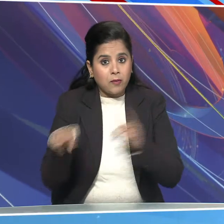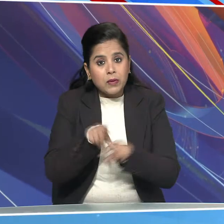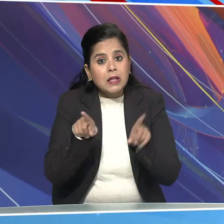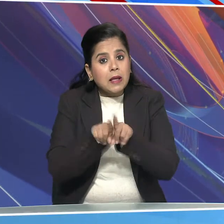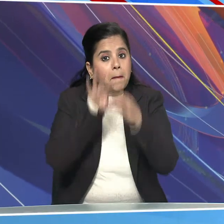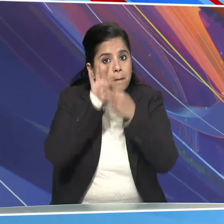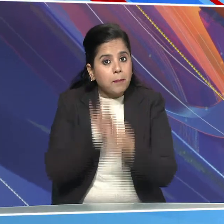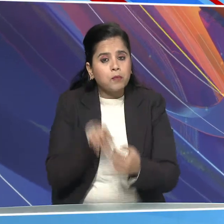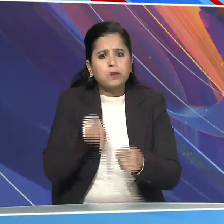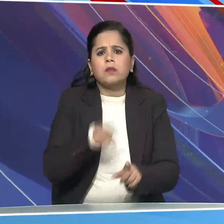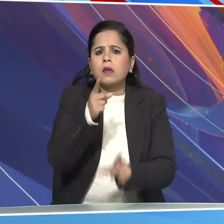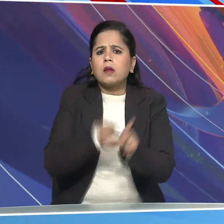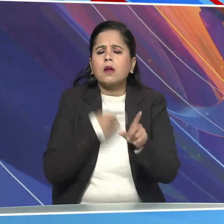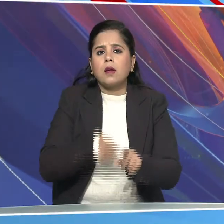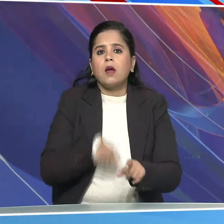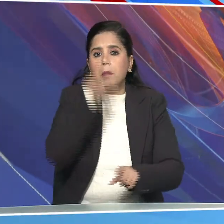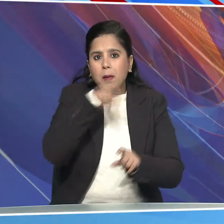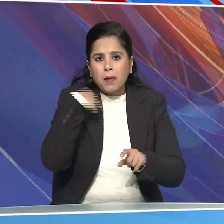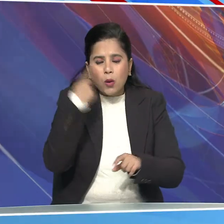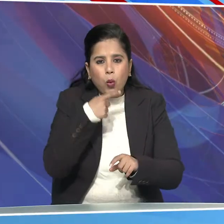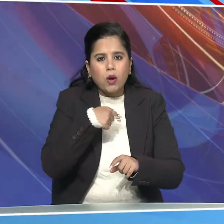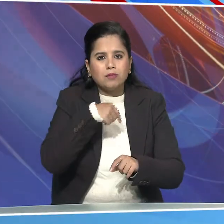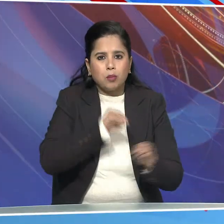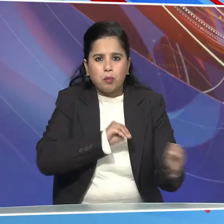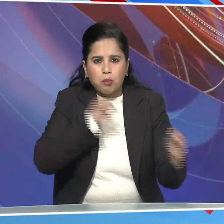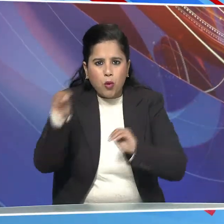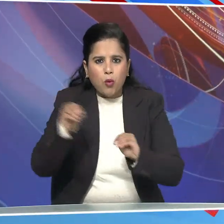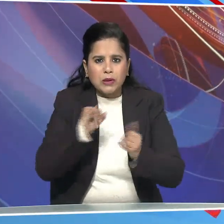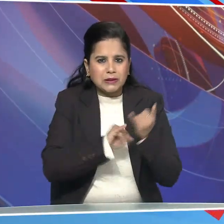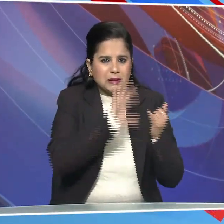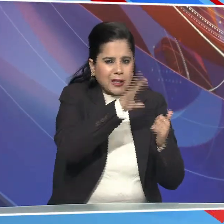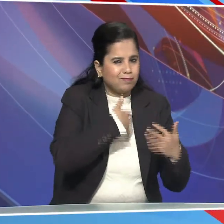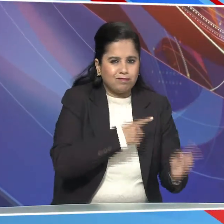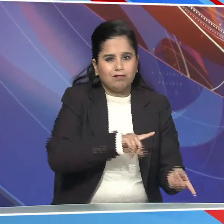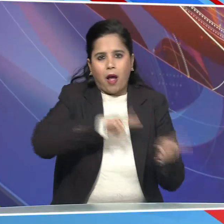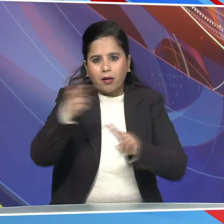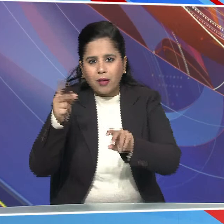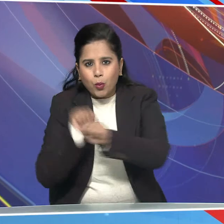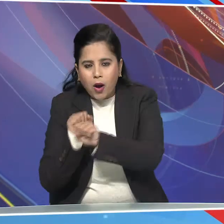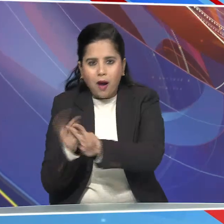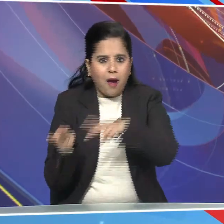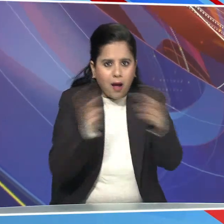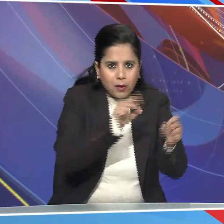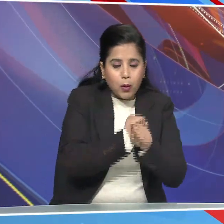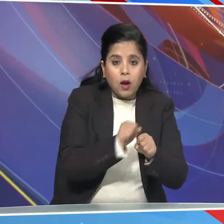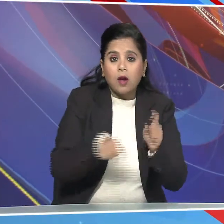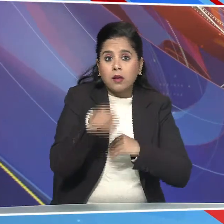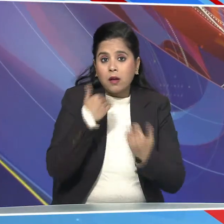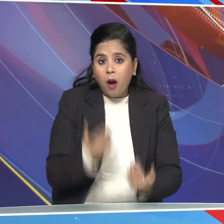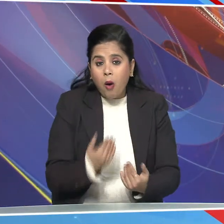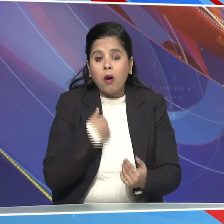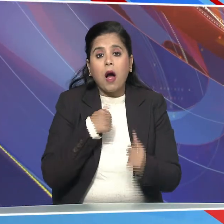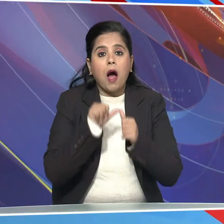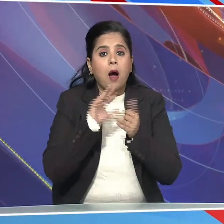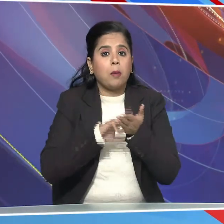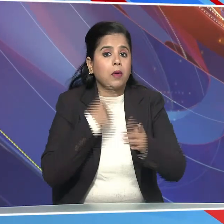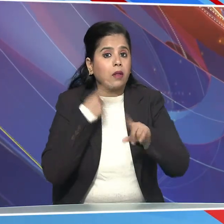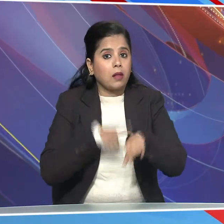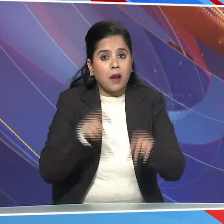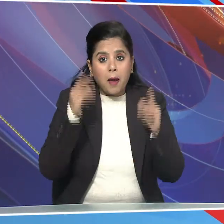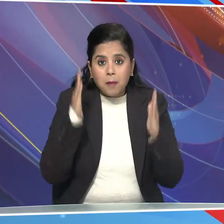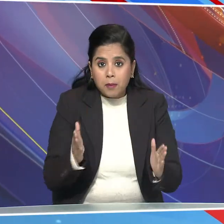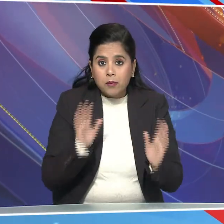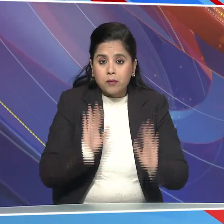पर इस वर्ष प्रवासी भारतीय दिवस का विशेष महत्व है अमृत कल में प्रवेश करने के बाद भारत का